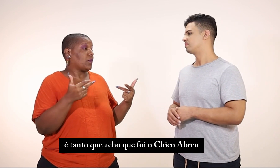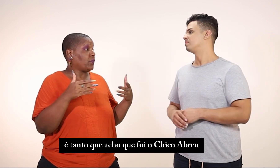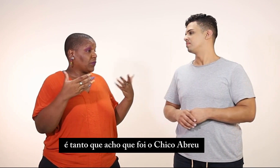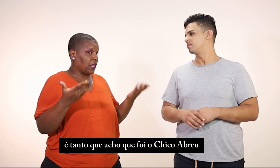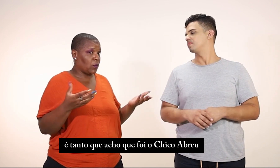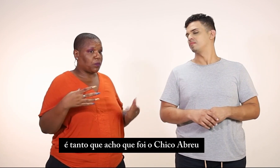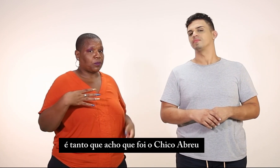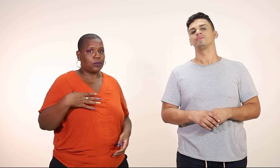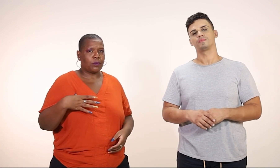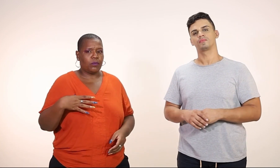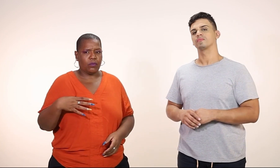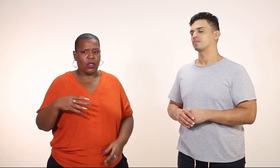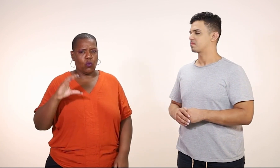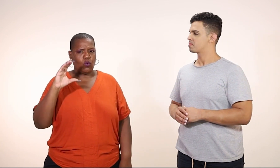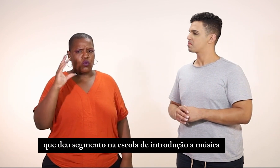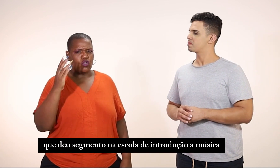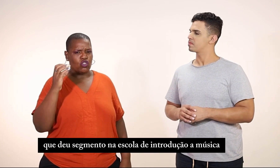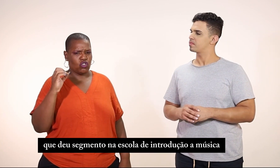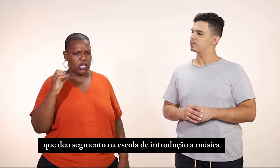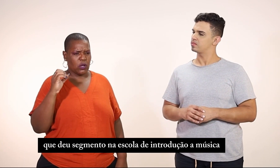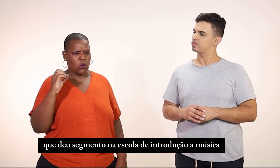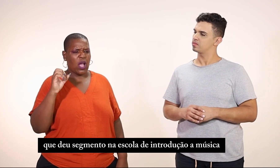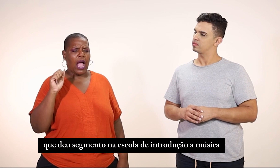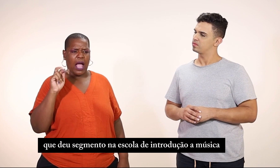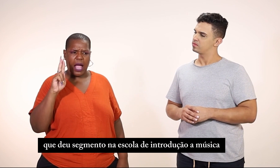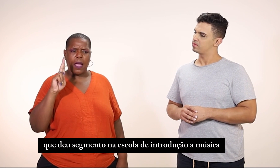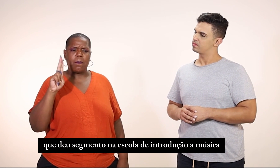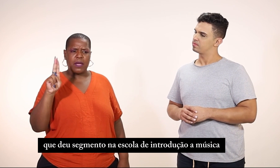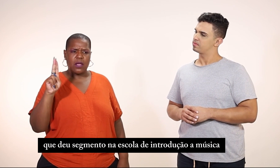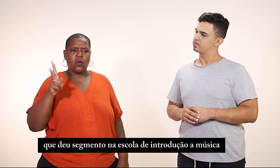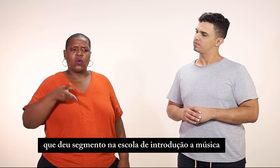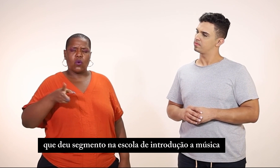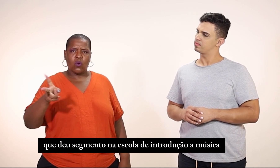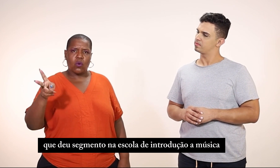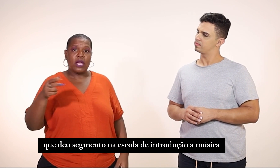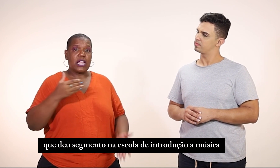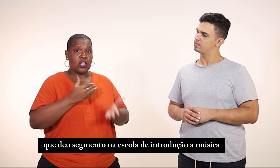que foi o Chico Abreu que deu segmento na escola de introdução à música